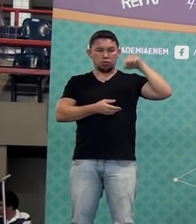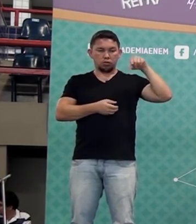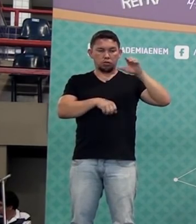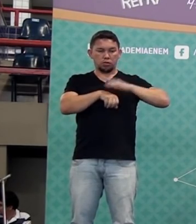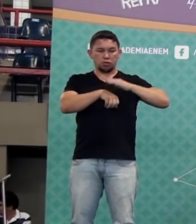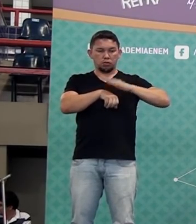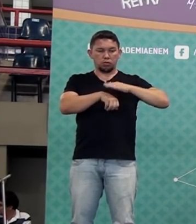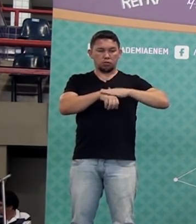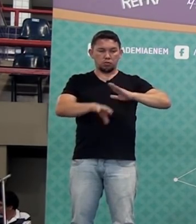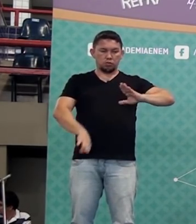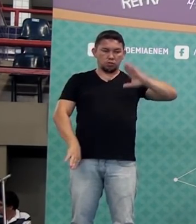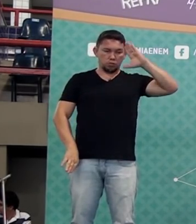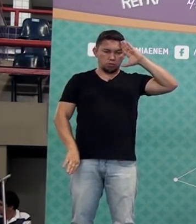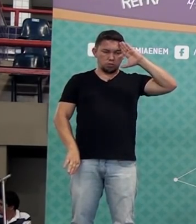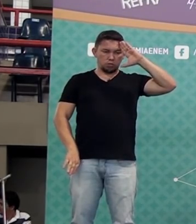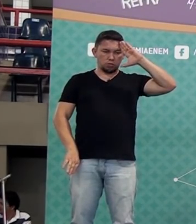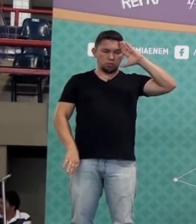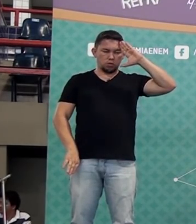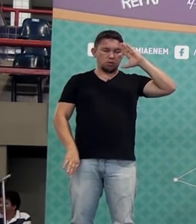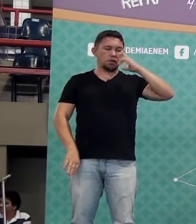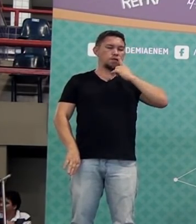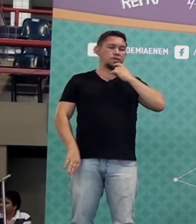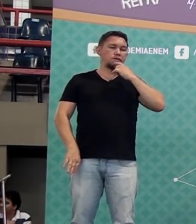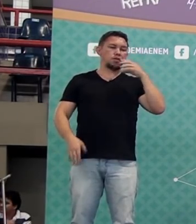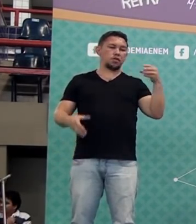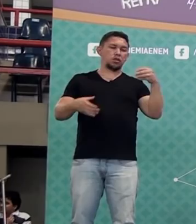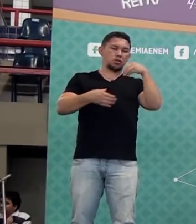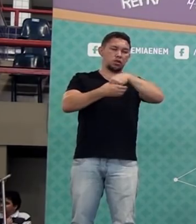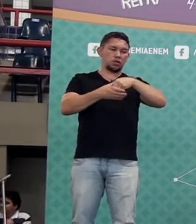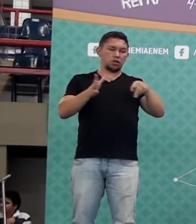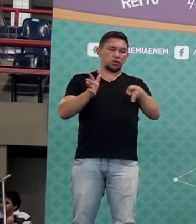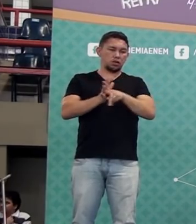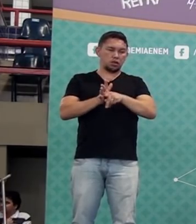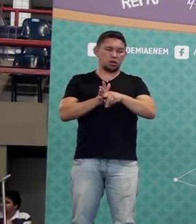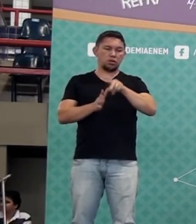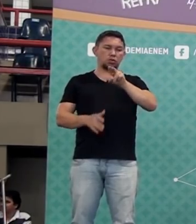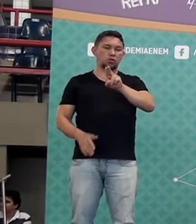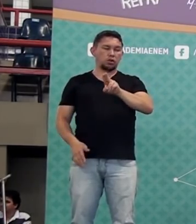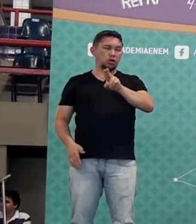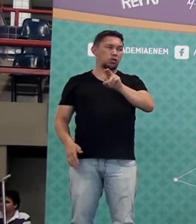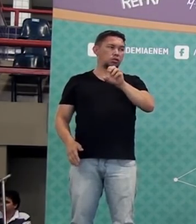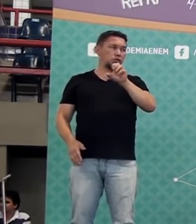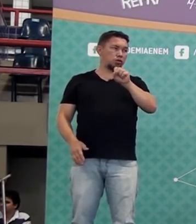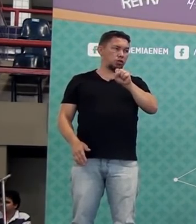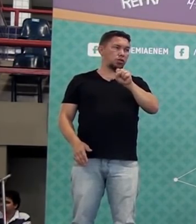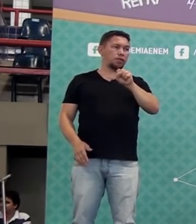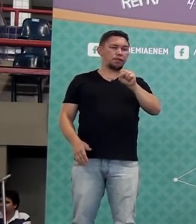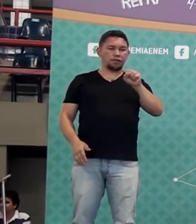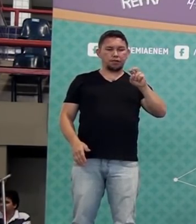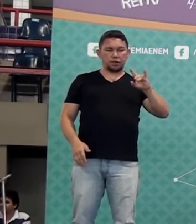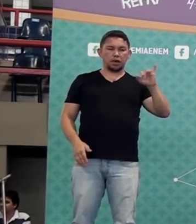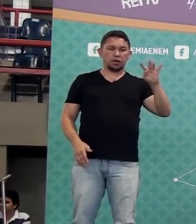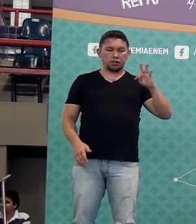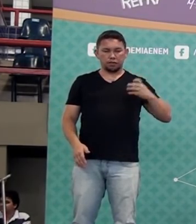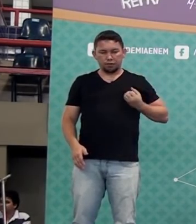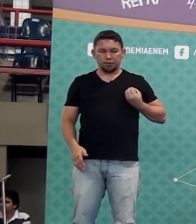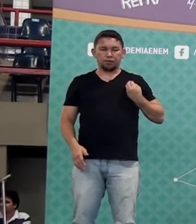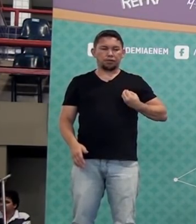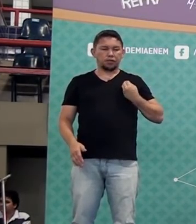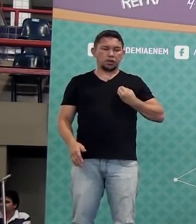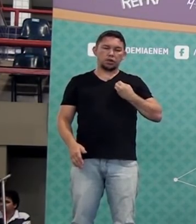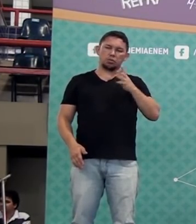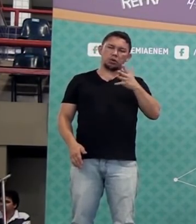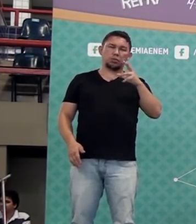Exército Vermelho, foi o exército da União Soviética. Porque na Segunda Guerra Mundial morreram 50 milhões de pessoas, é isso? 50 milhões de